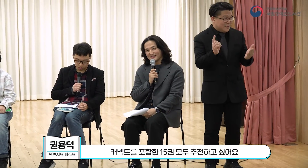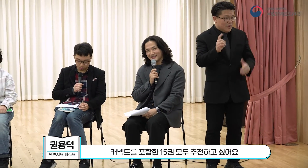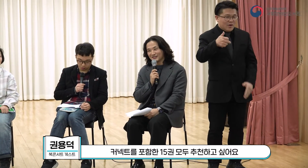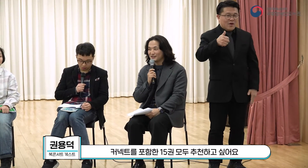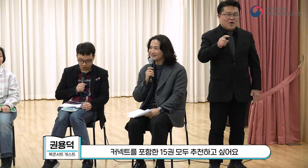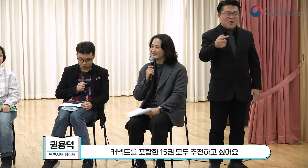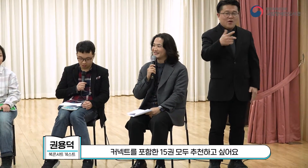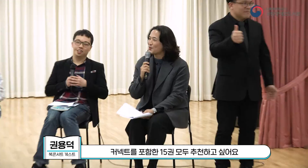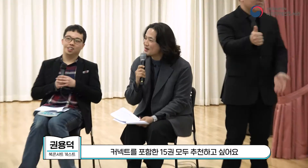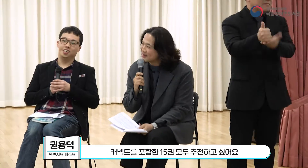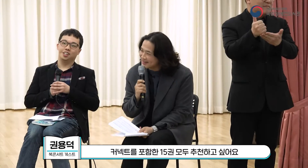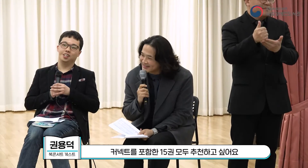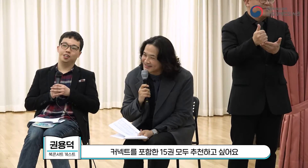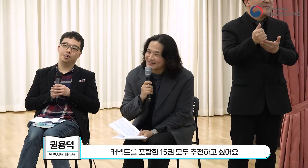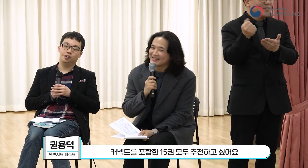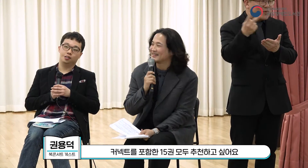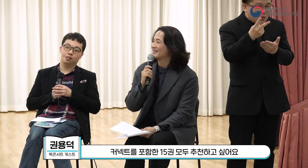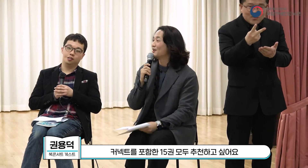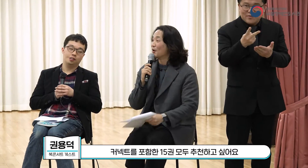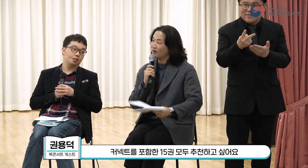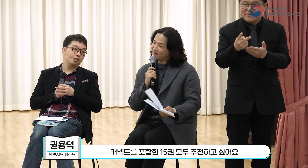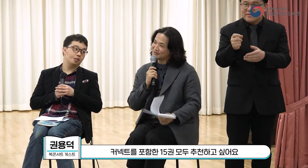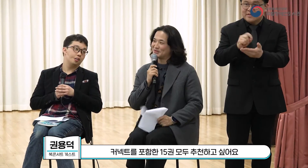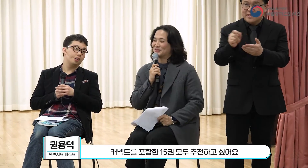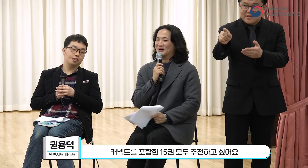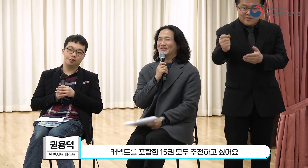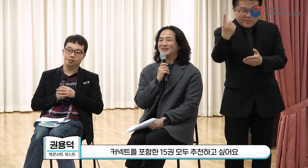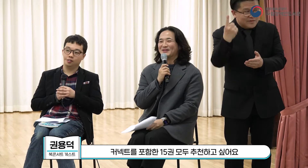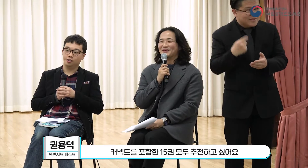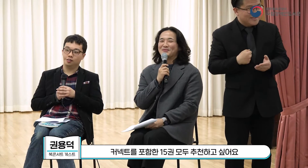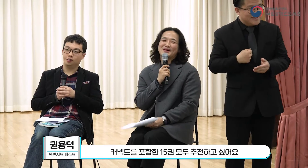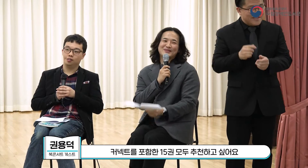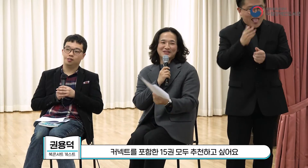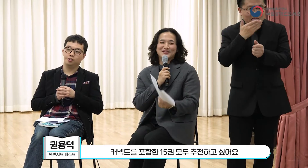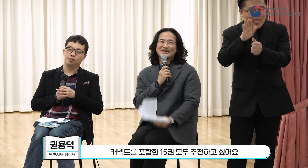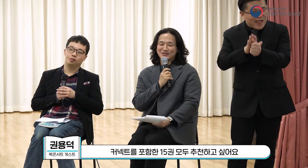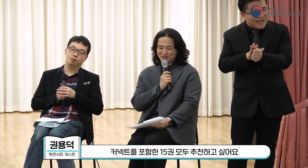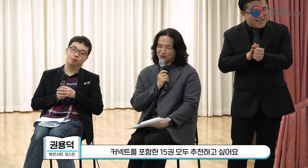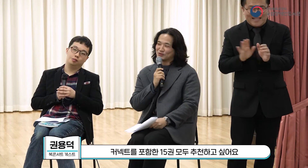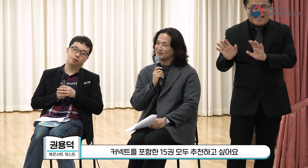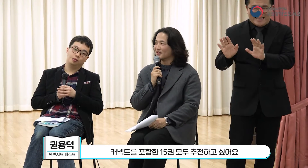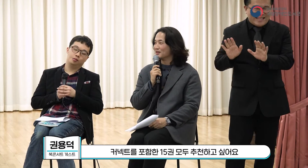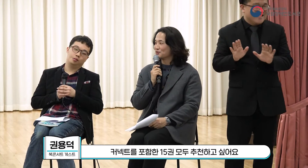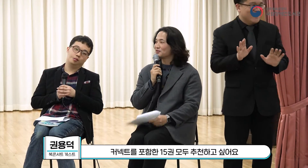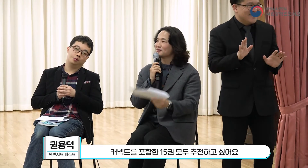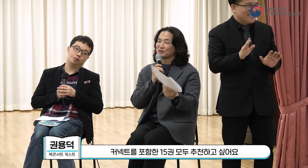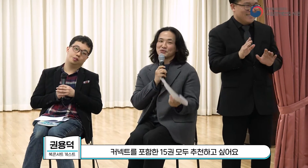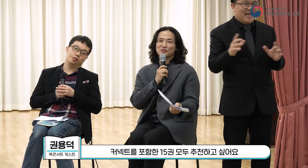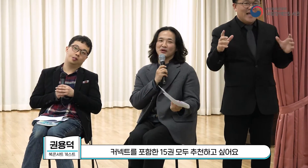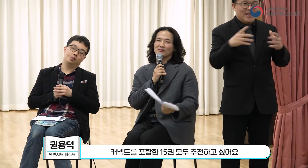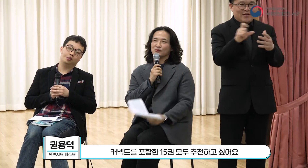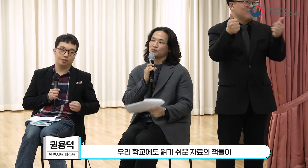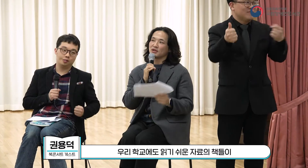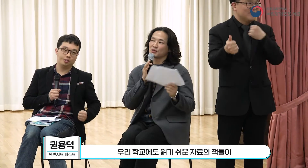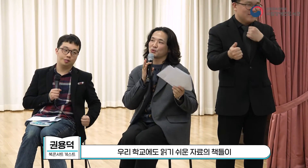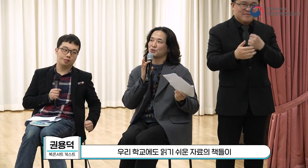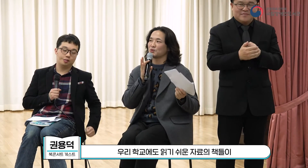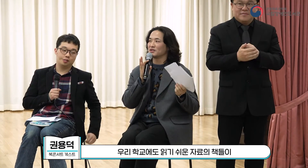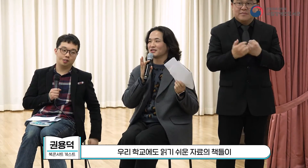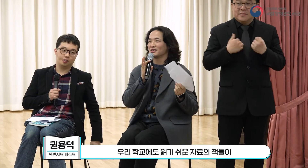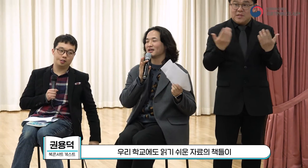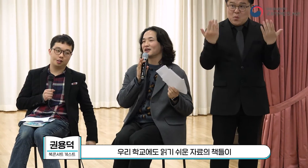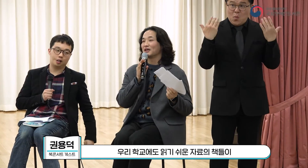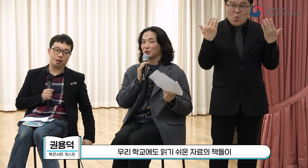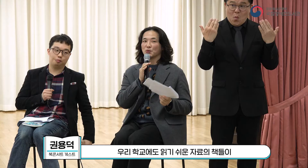커넥트를 포함한 작가님 오셔서 그런가요? 포함한 15권 모두 추천드리고 싶어요. 우리